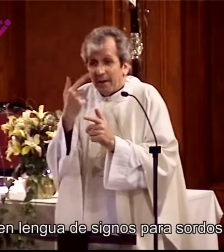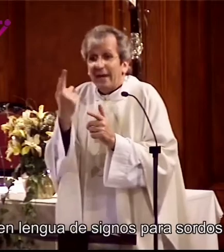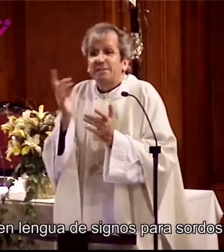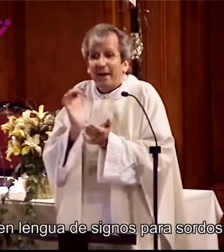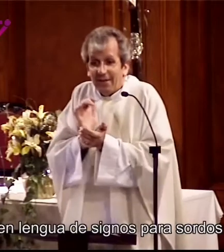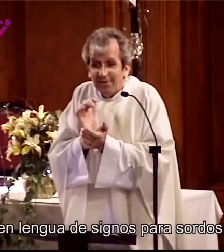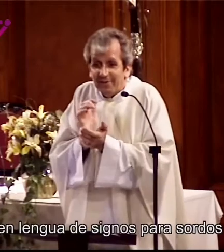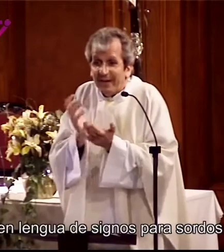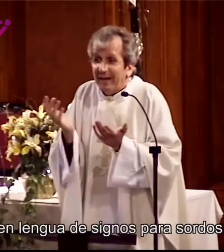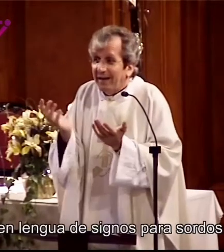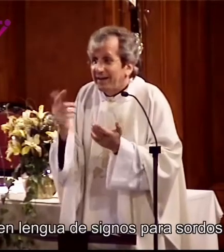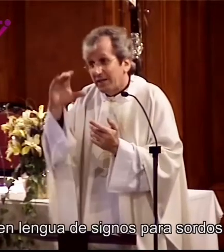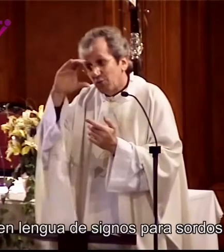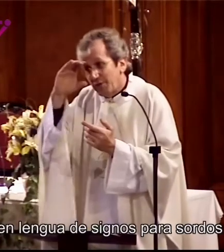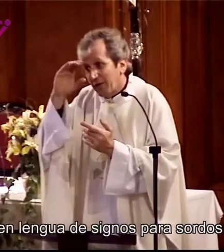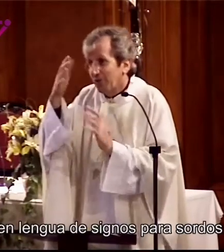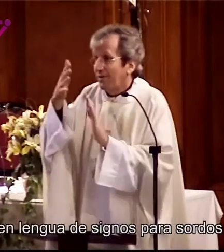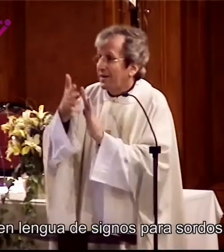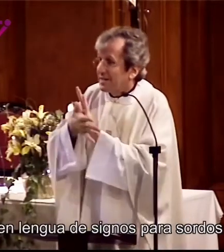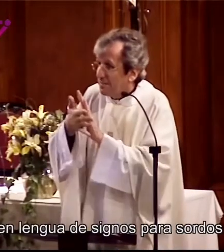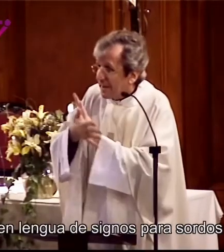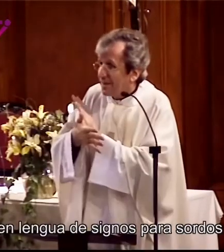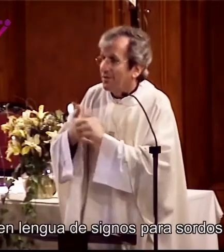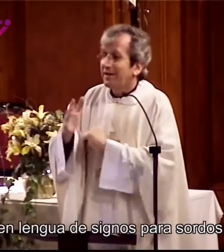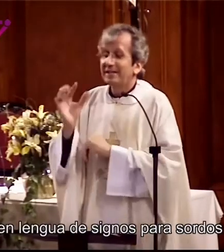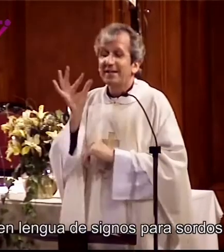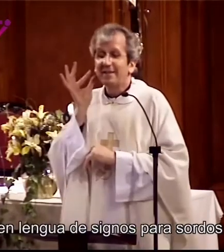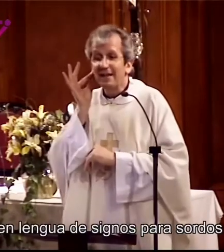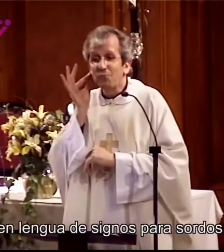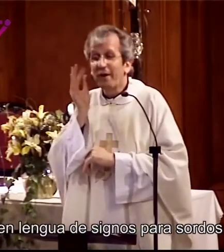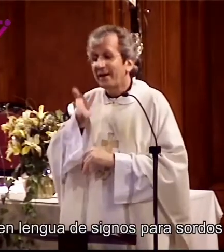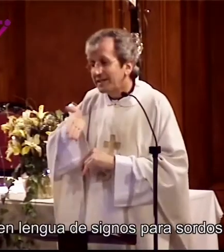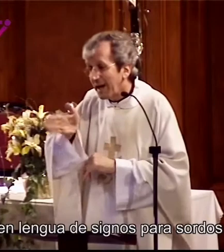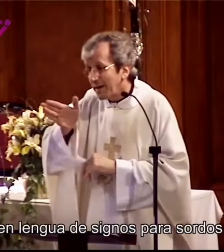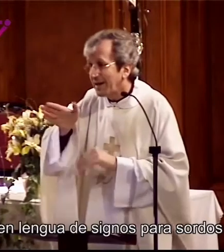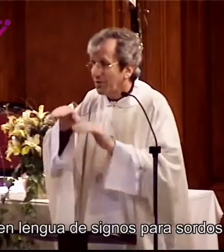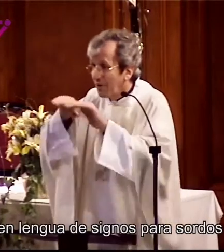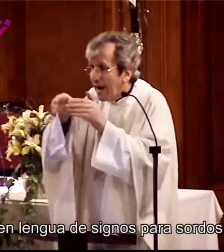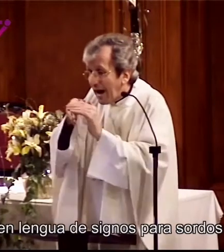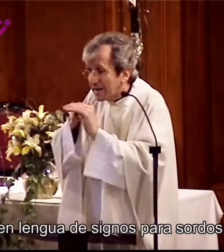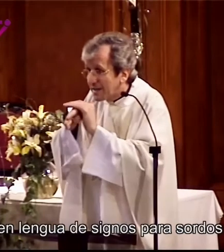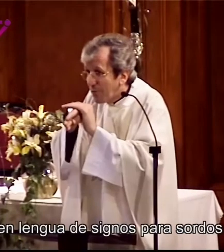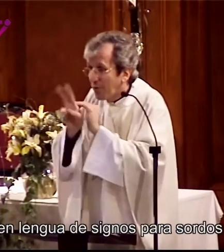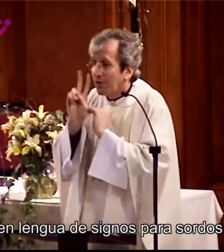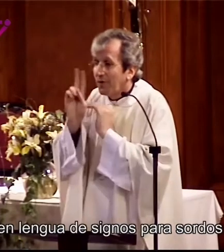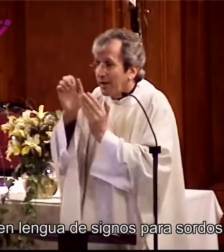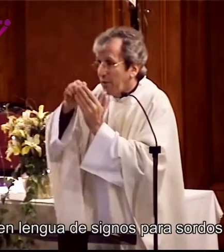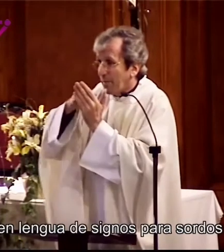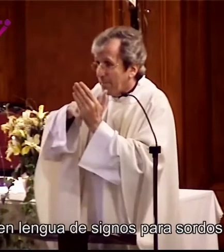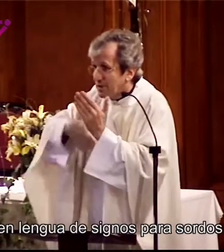esperando y escuchando las explicaciones de las mujeres que habían ido al sepulcro y lo habían visto